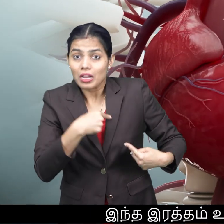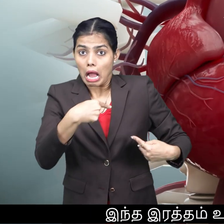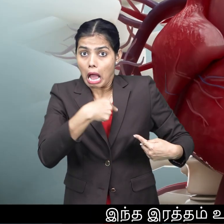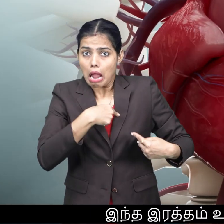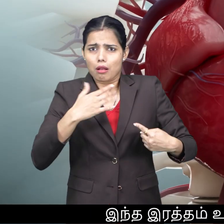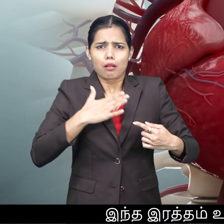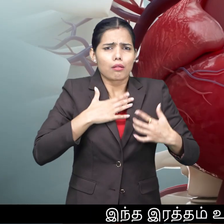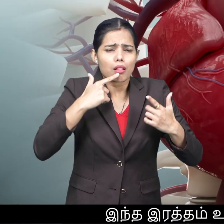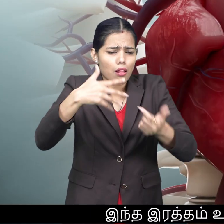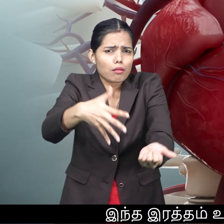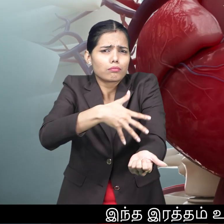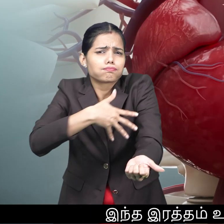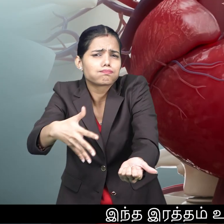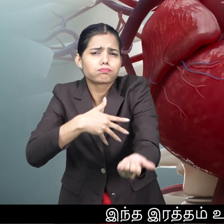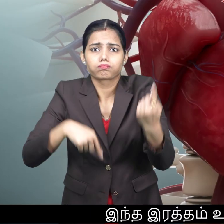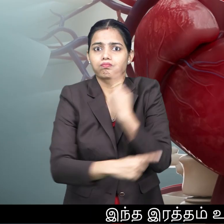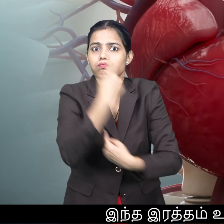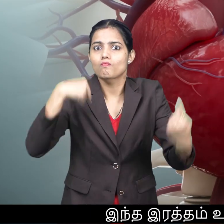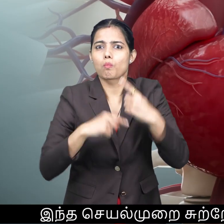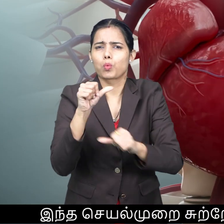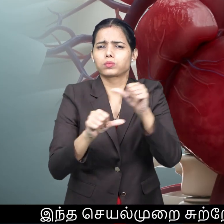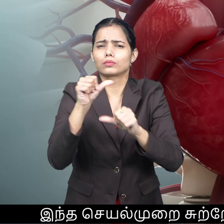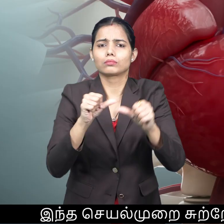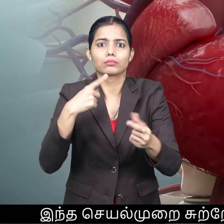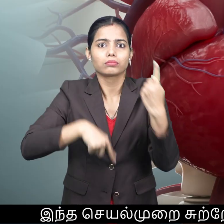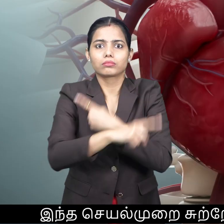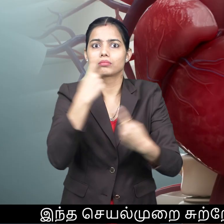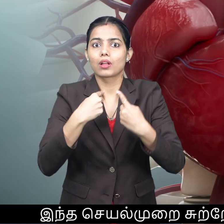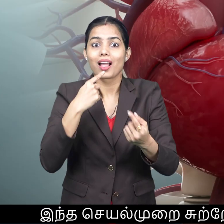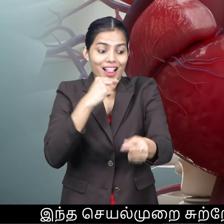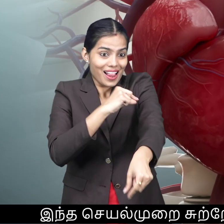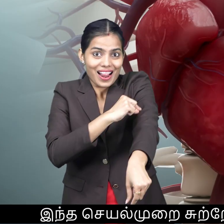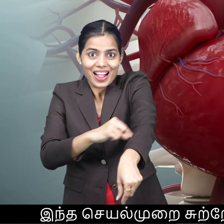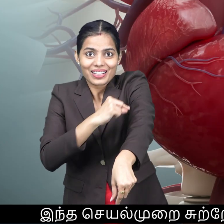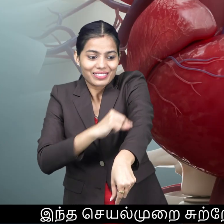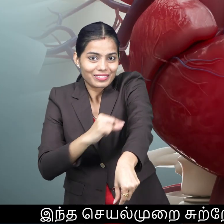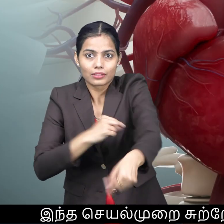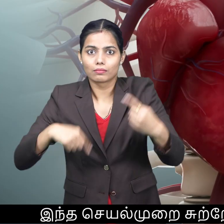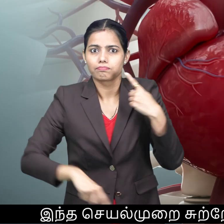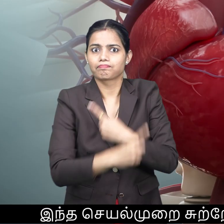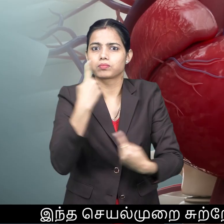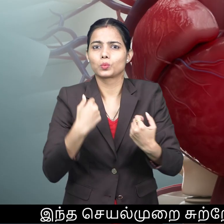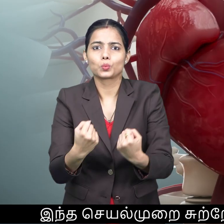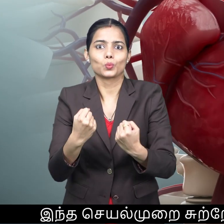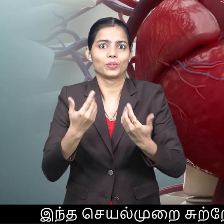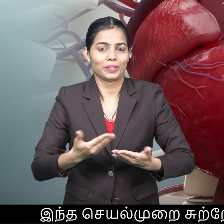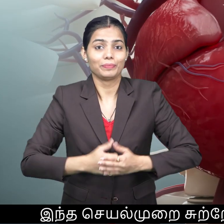இரத்தத்தை உடல் முழுவதும் செலுத்துகிறது. இந்த செயல்முறை சுழற்சி என்று அழைக்கப்படுகிறது.